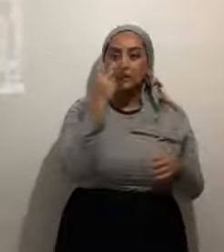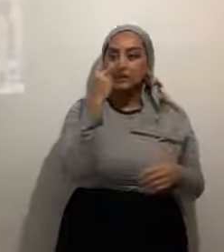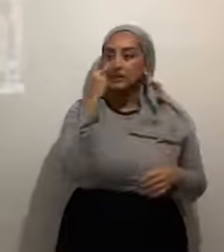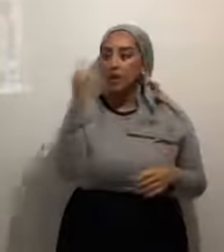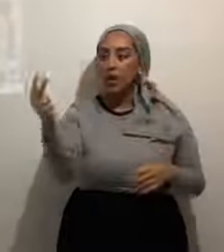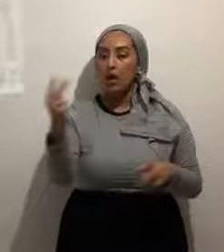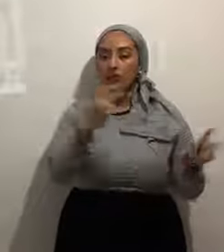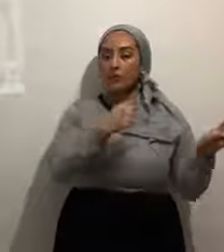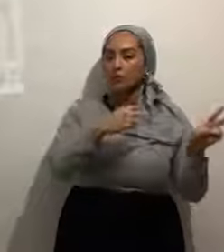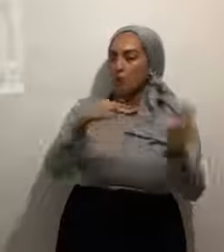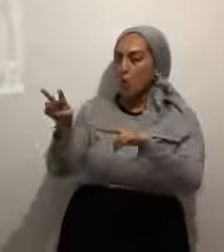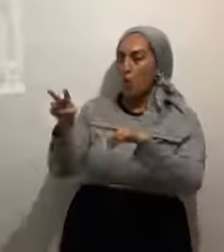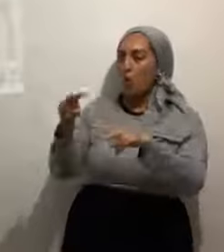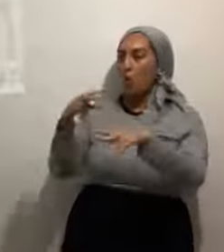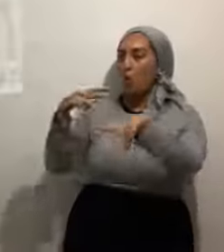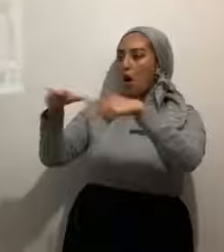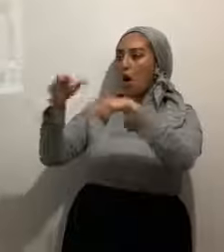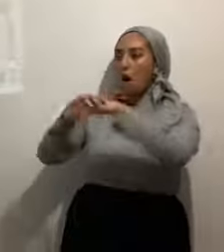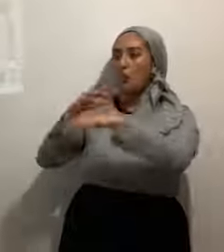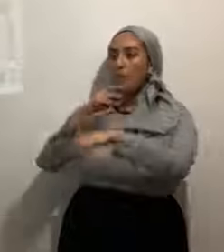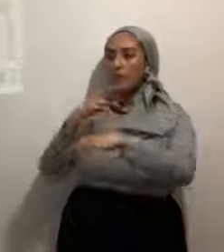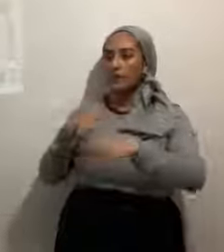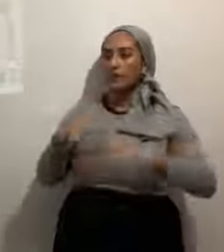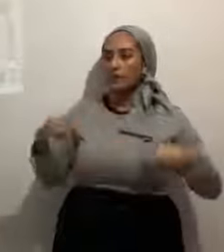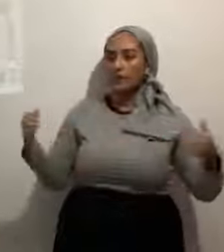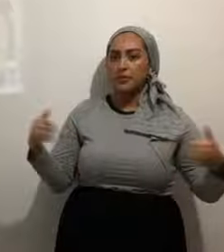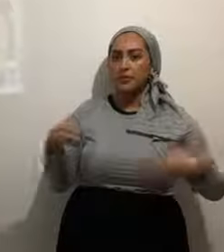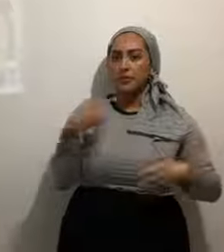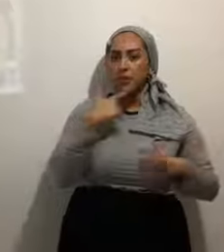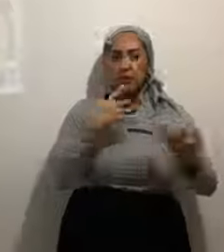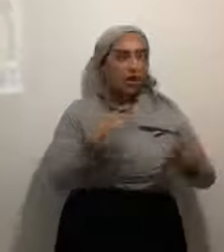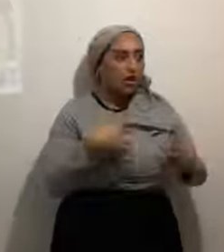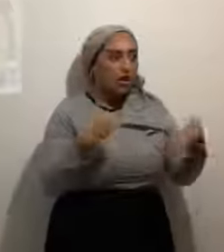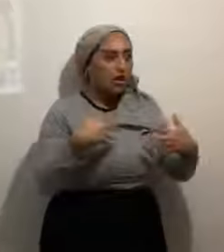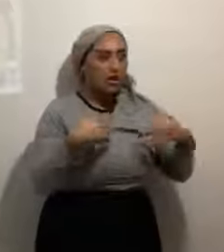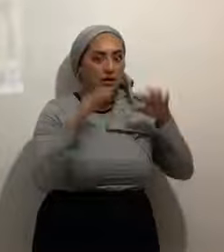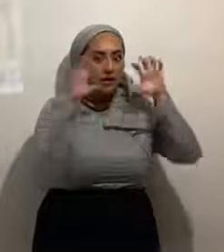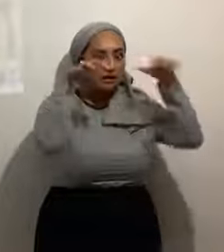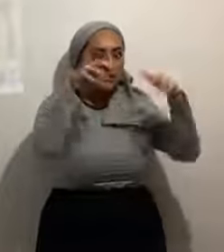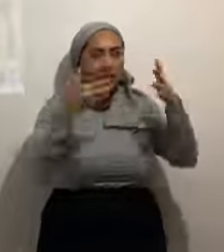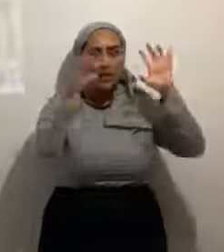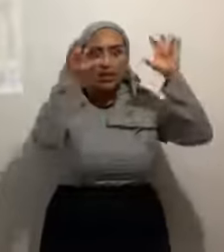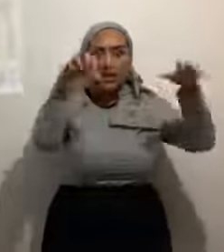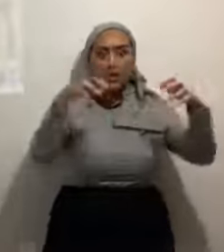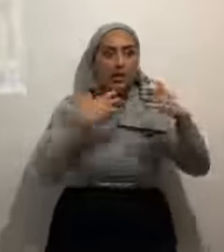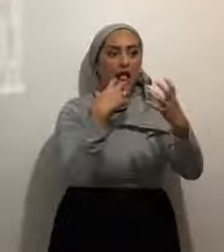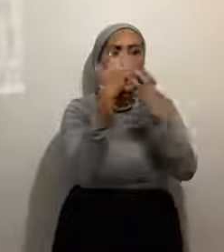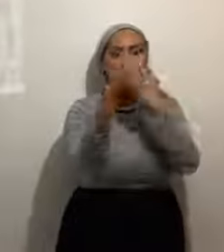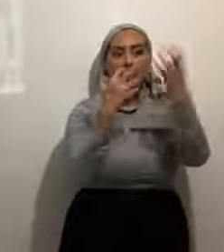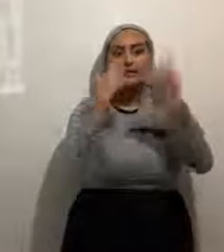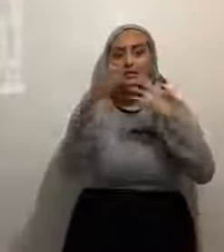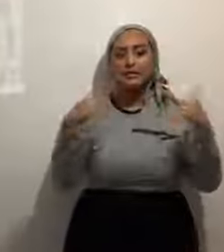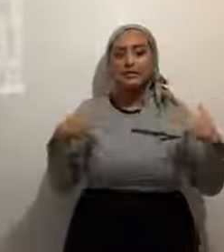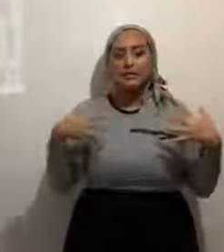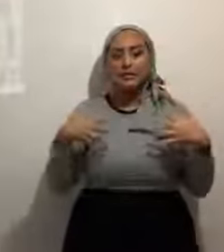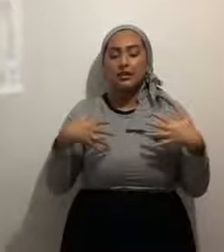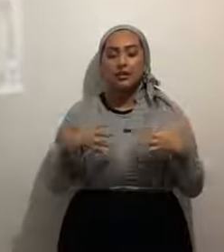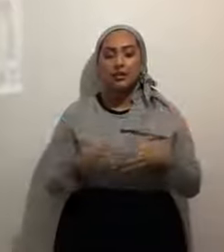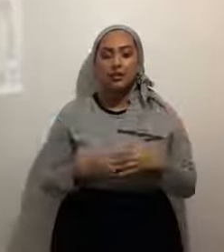el mar, se turbaron diciendo, ¡un fantasma! Y dieron voces de miedo. Pero enseguida Yahshua